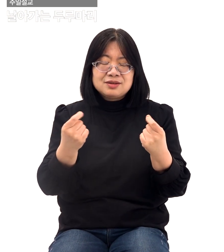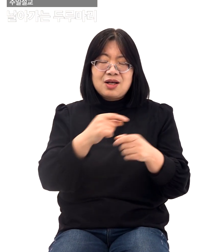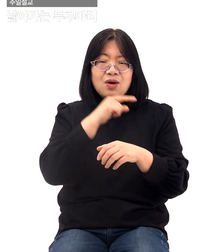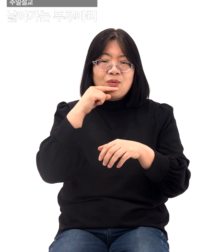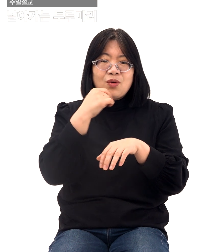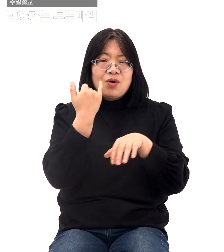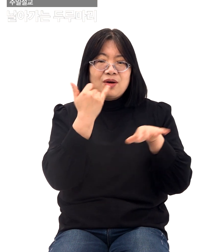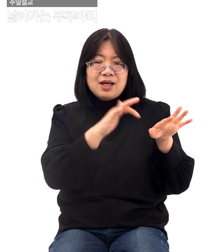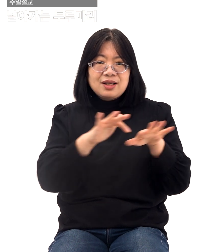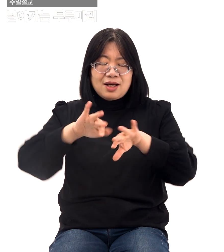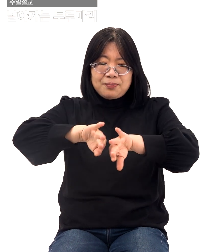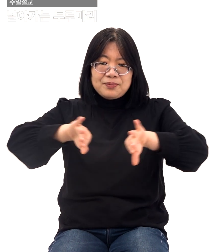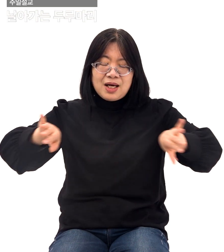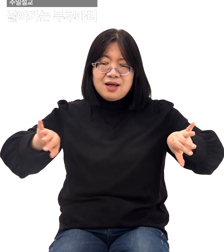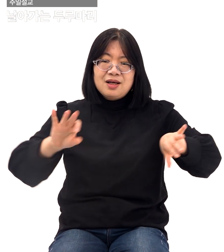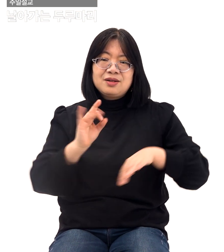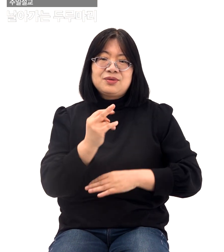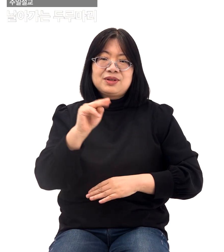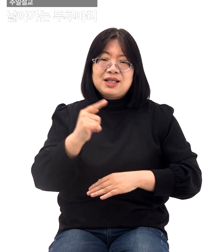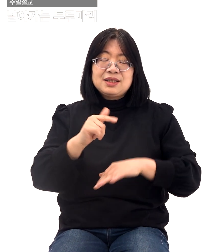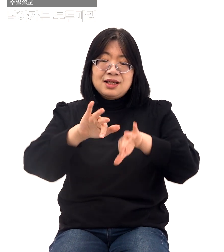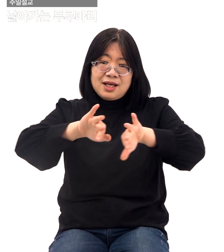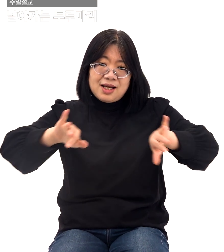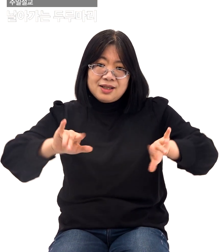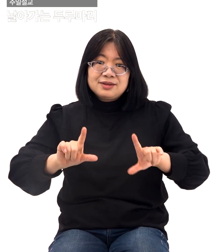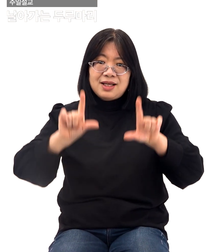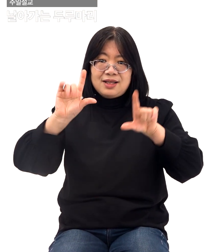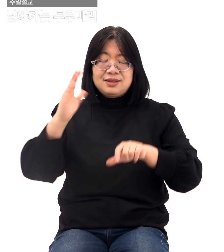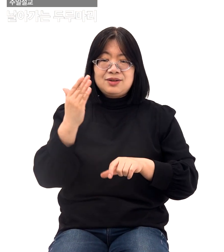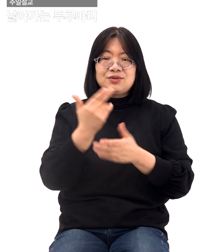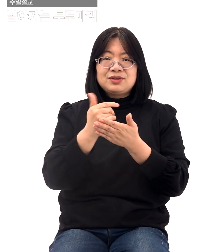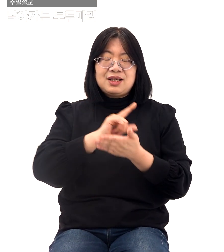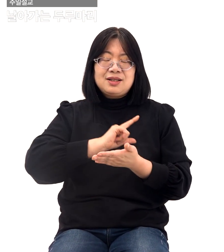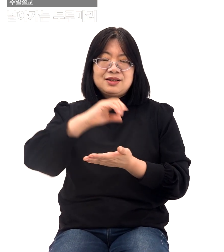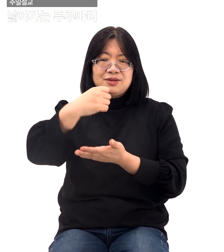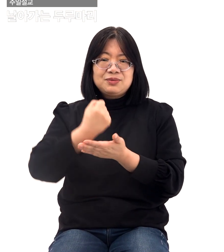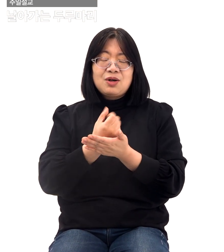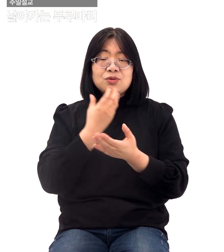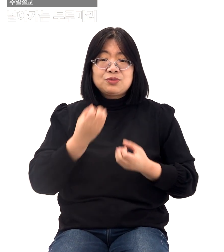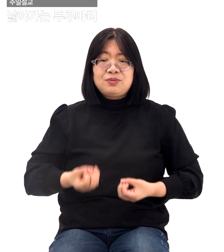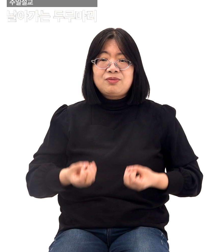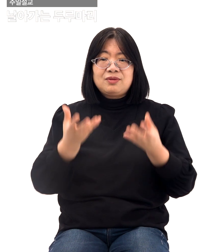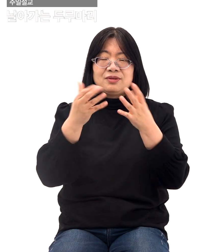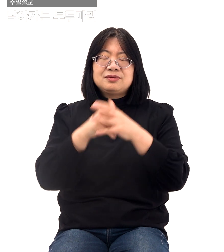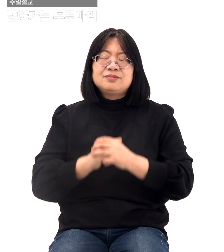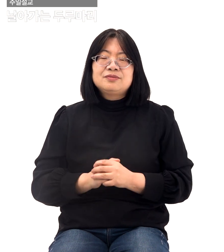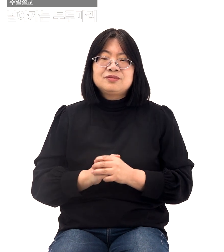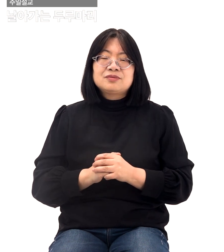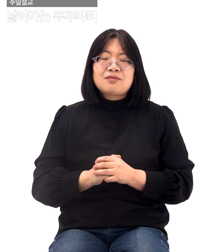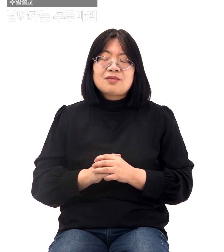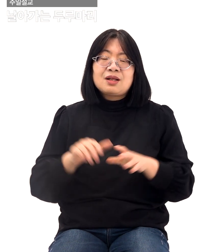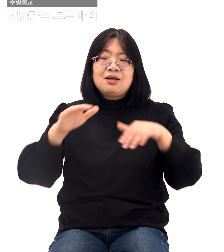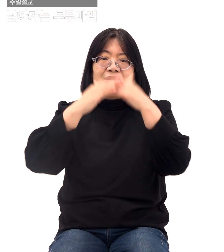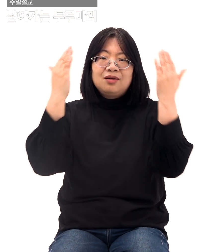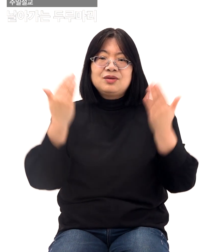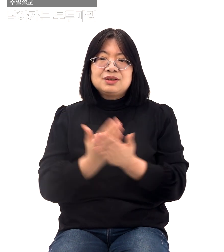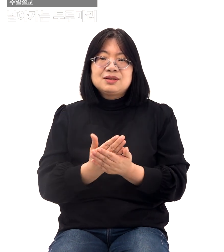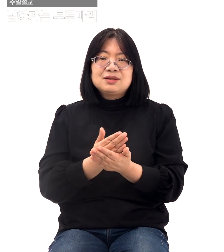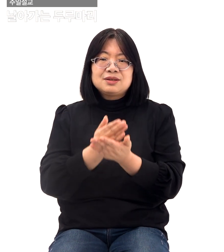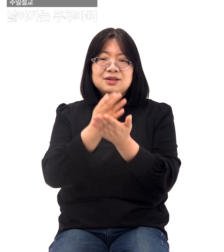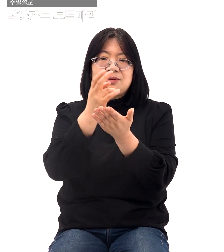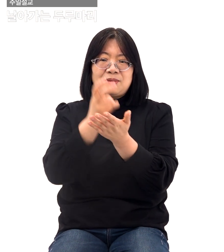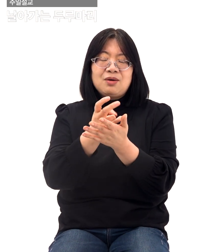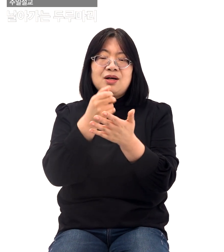홍해가 갈라지고 요단이 갈라지는 날이 될 수 있기를 주님의 이름으로 축복하며, 모든 이